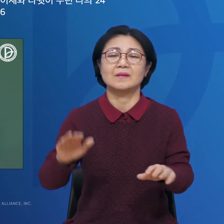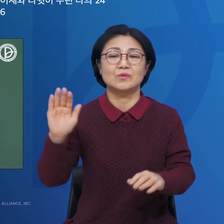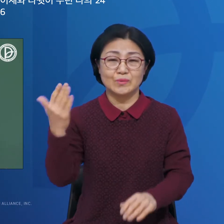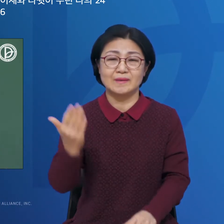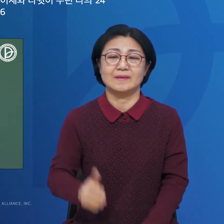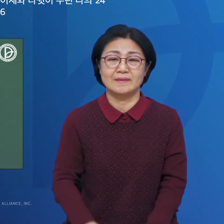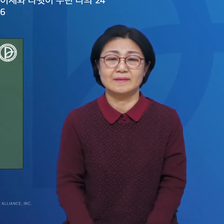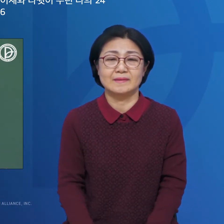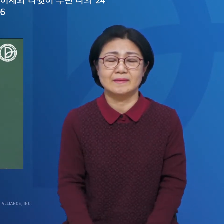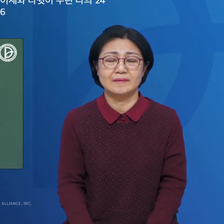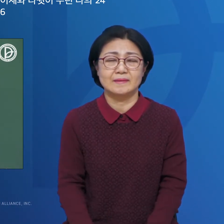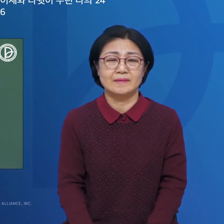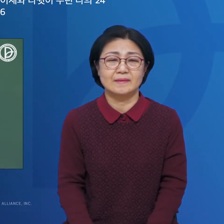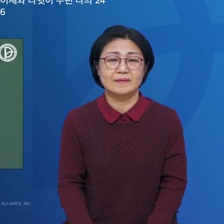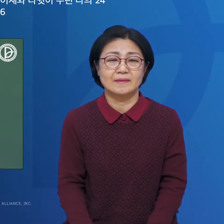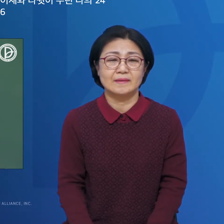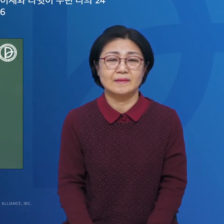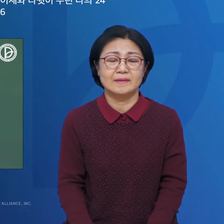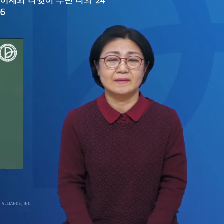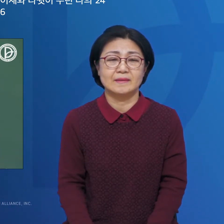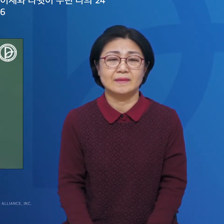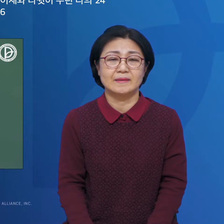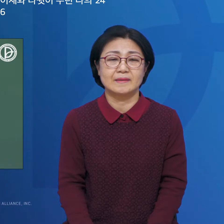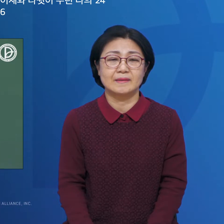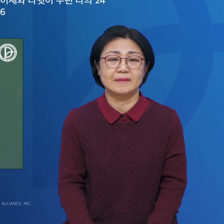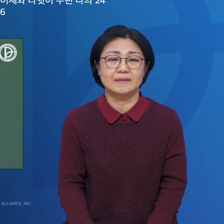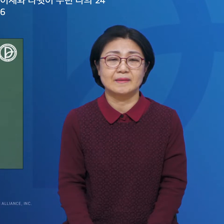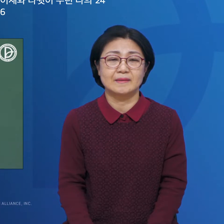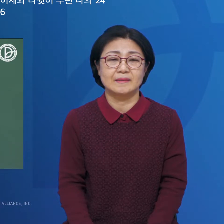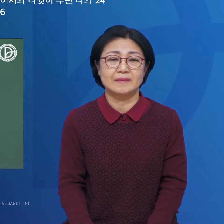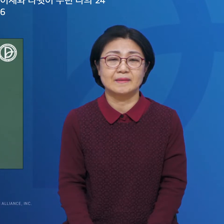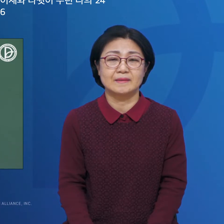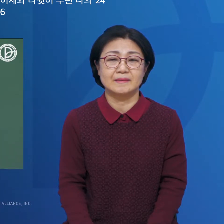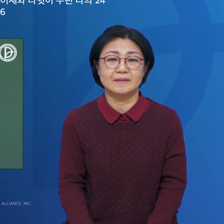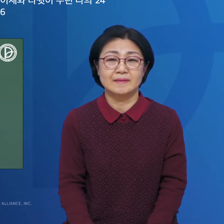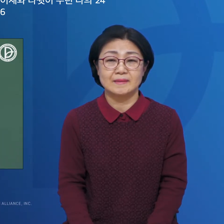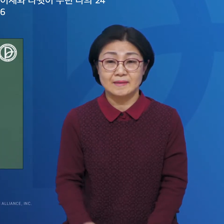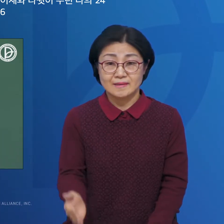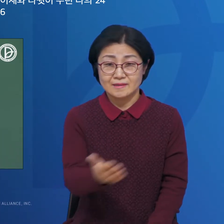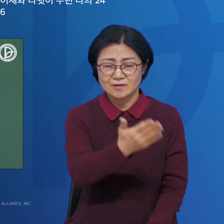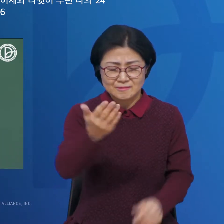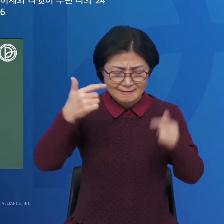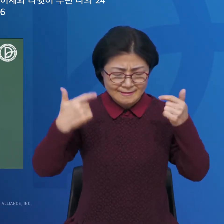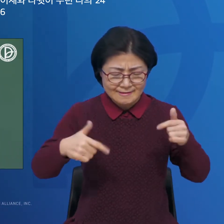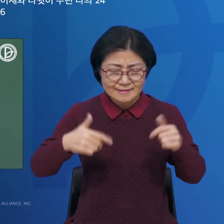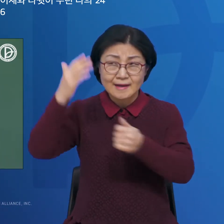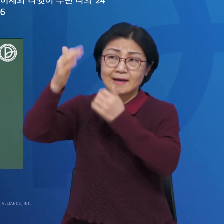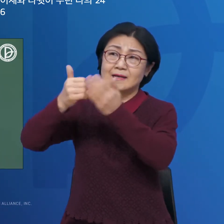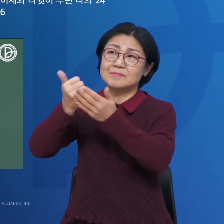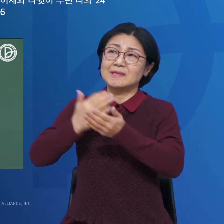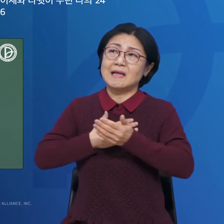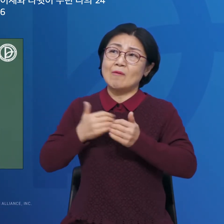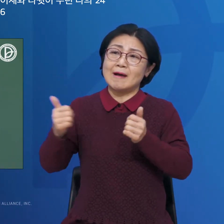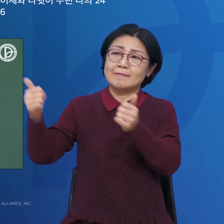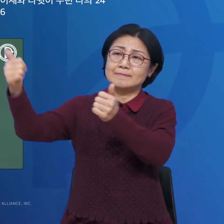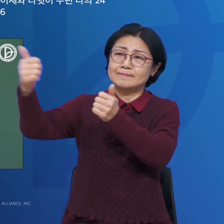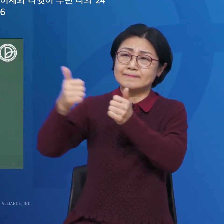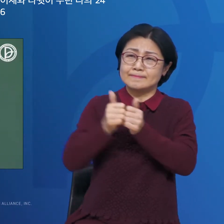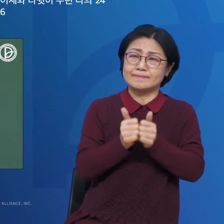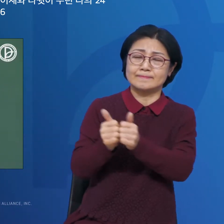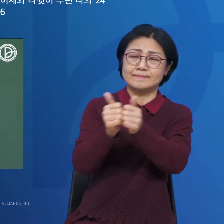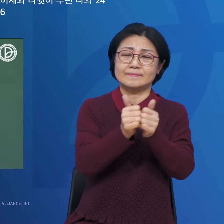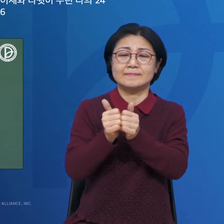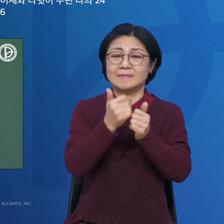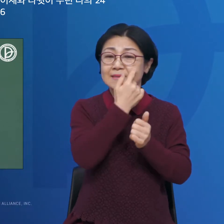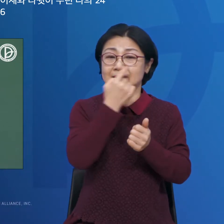여러분들이 하나님이 나와 함께 계시는 이 증거를 딱 붙잡는. And so you have to hold on to the evidences that God is with you. 그래서